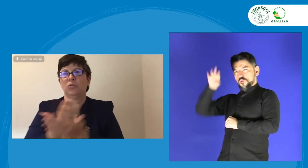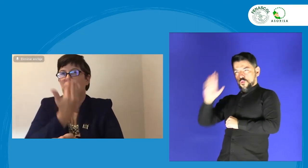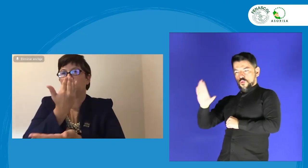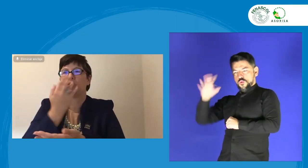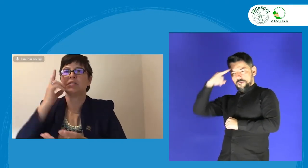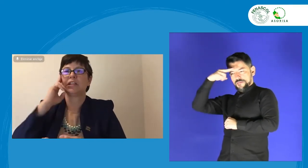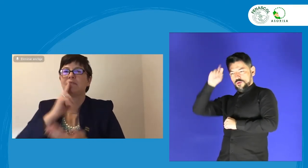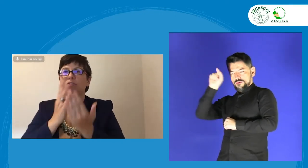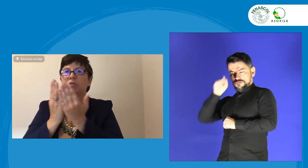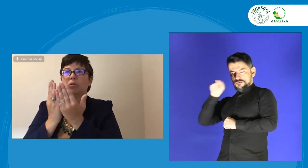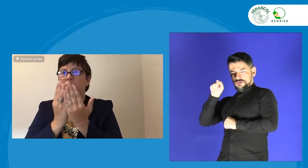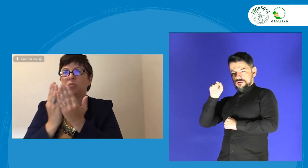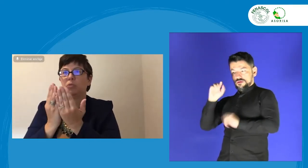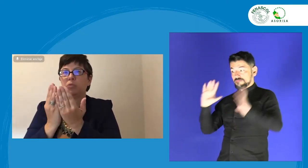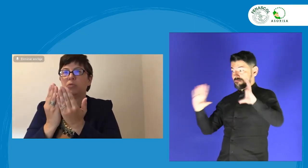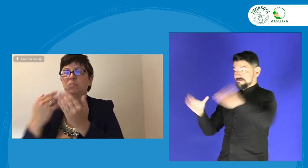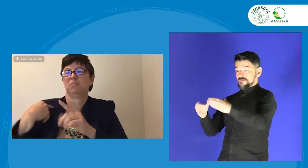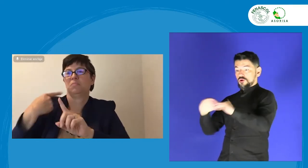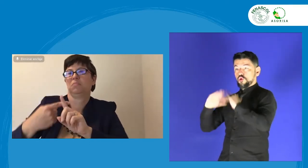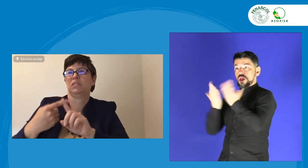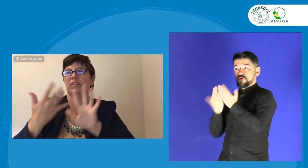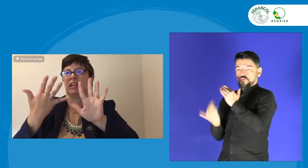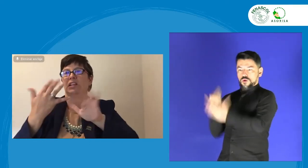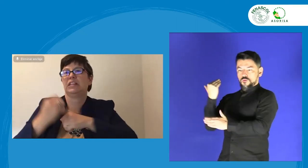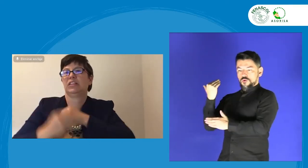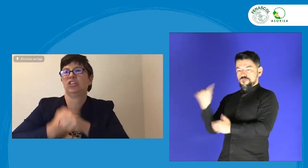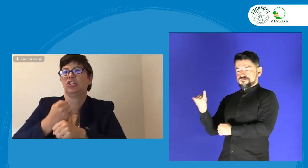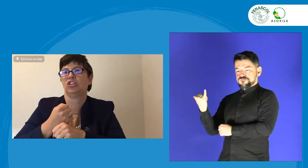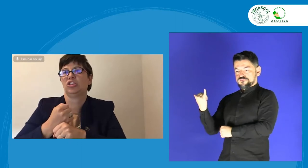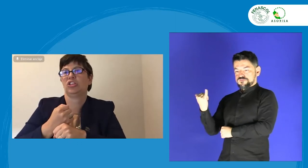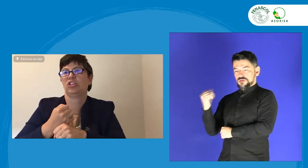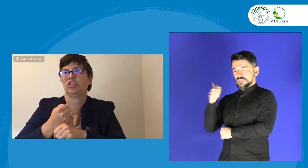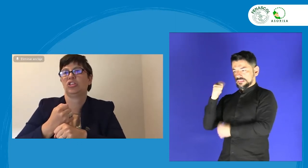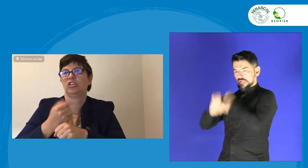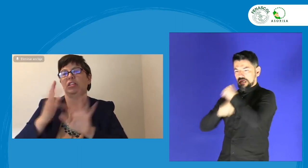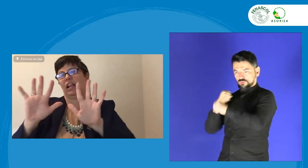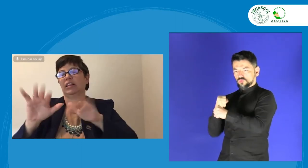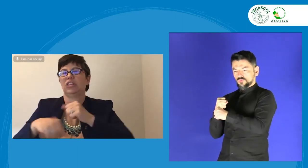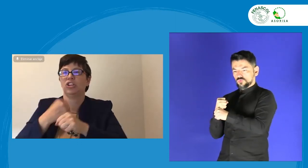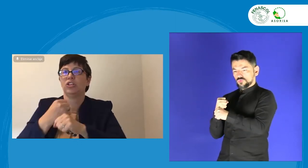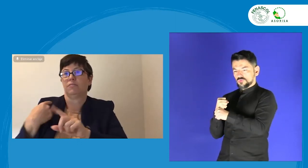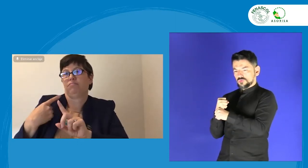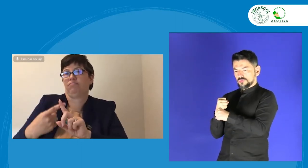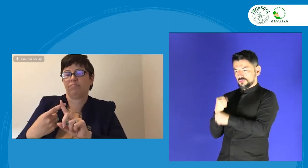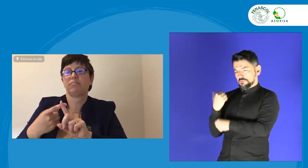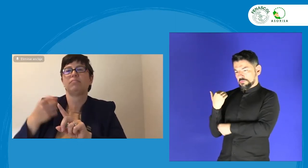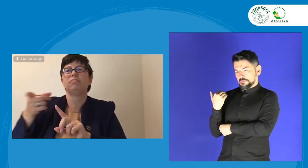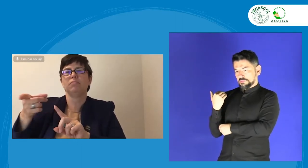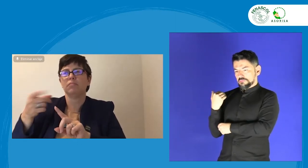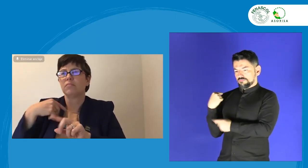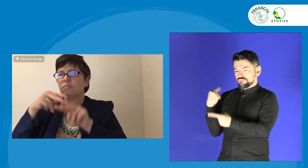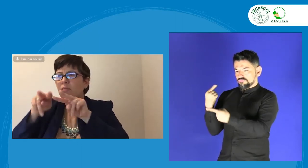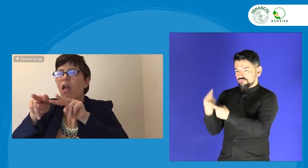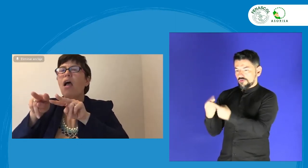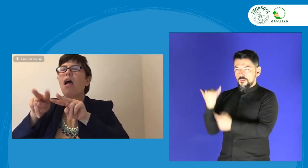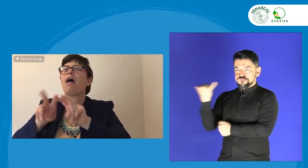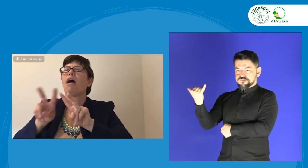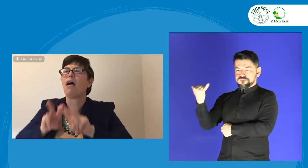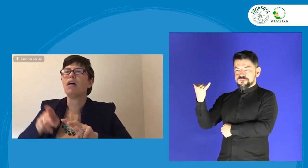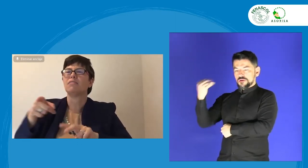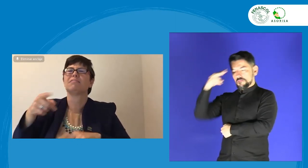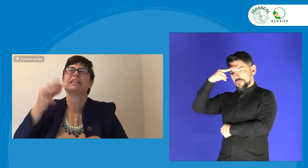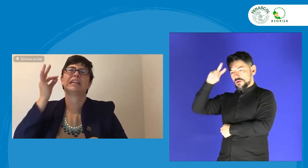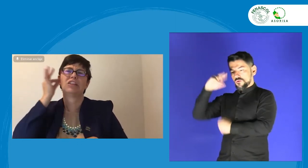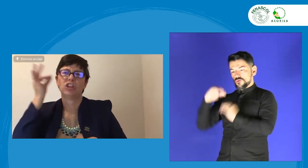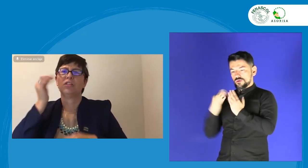yo estuve en México, donde se abrió una escuela para sordos allí hace unos 10 años. Y